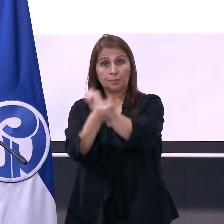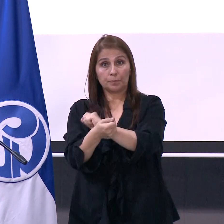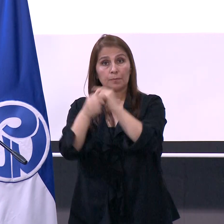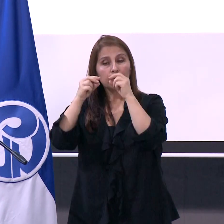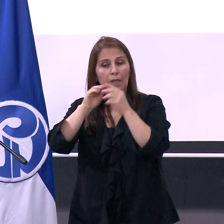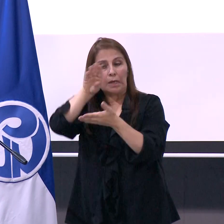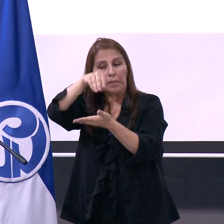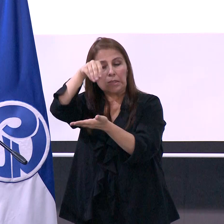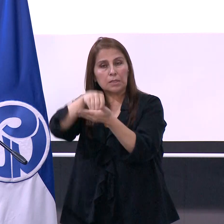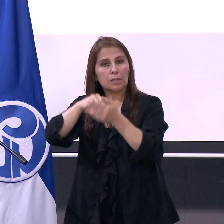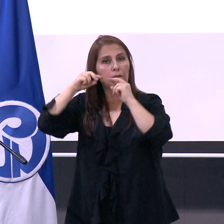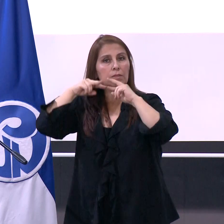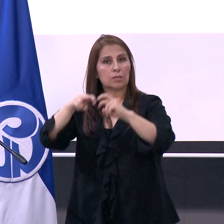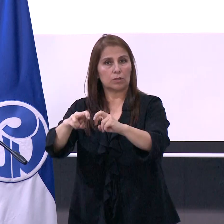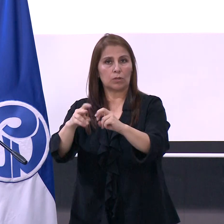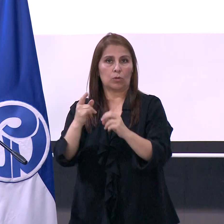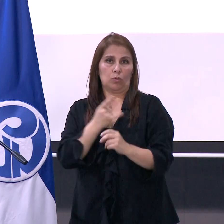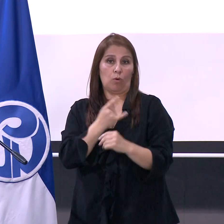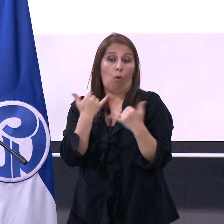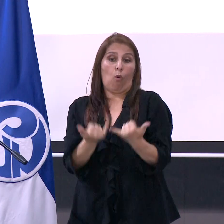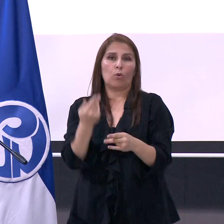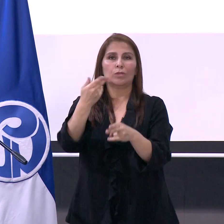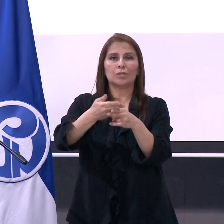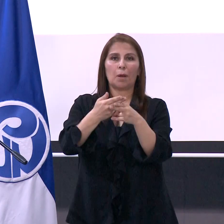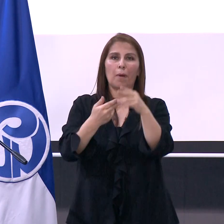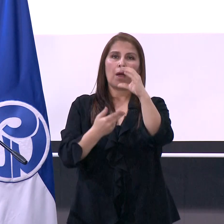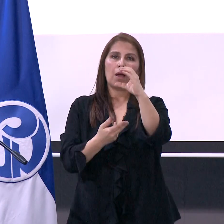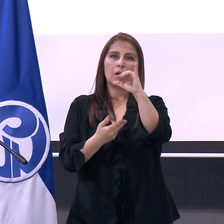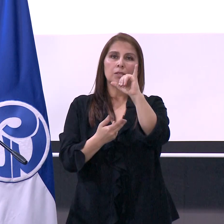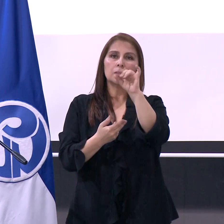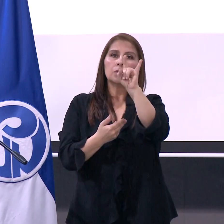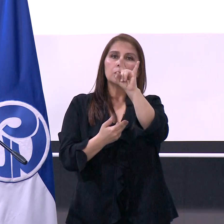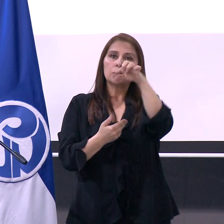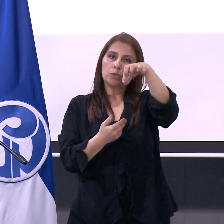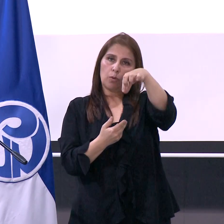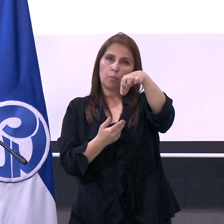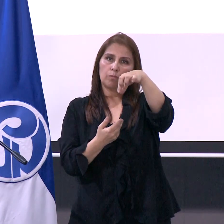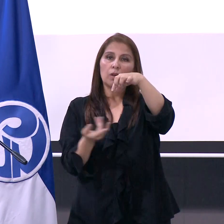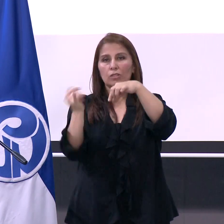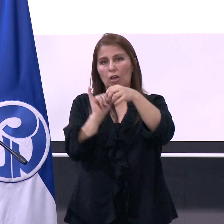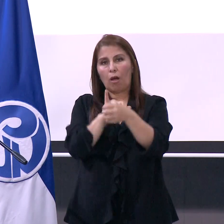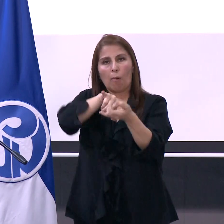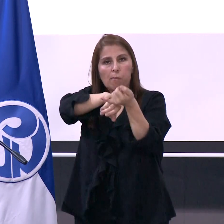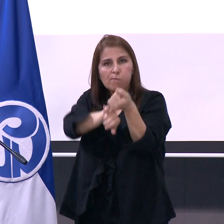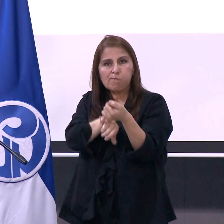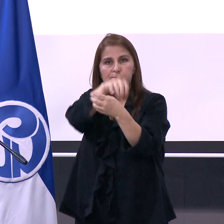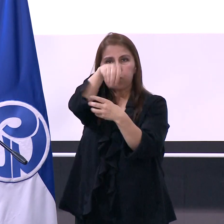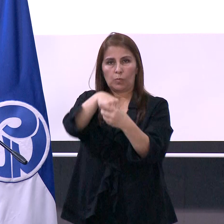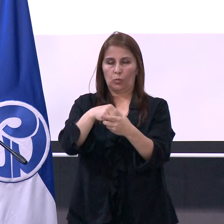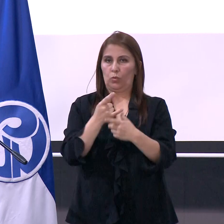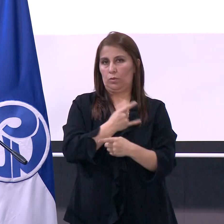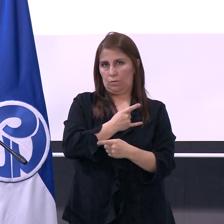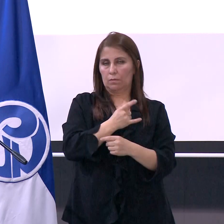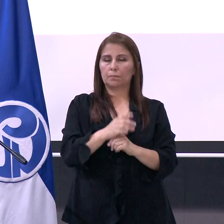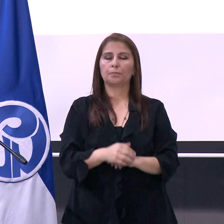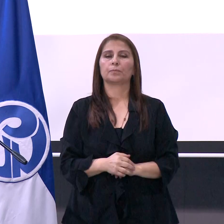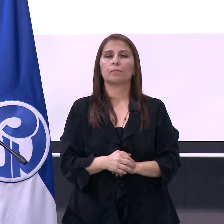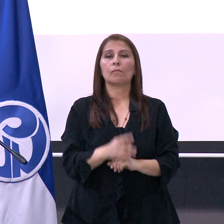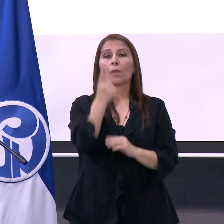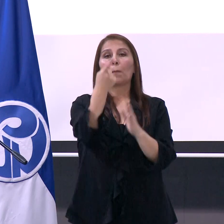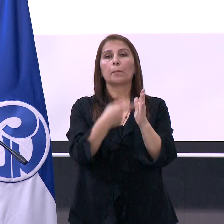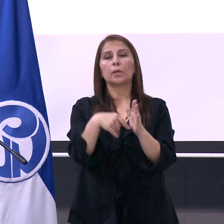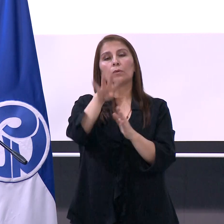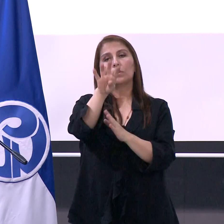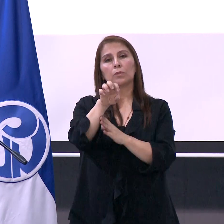de la universidad hoy ahora ya dependiente de la universidad en el 68 el gobierno